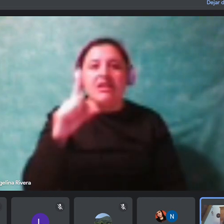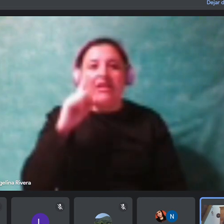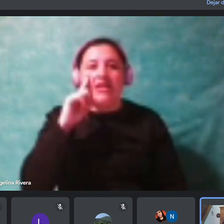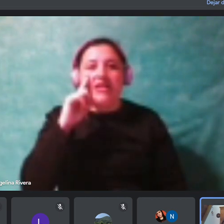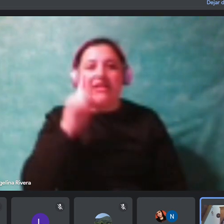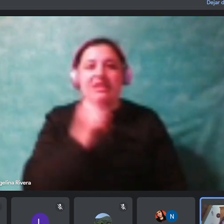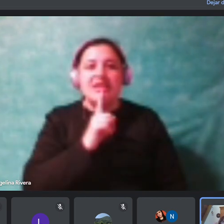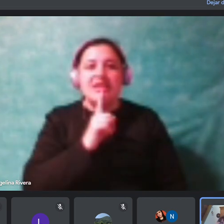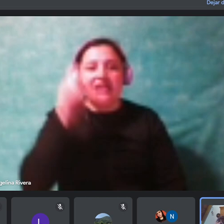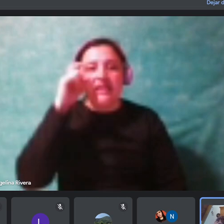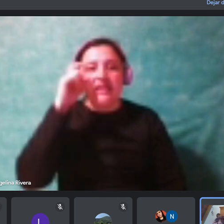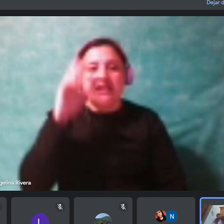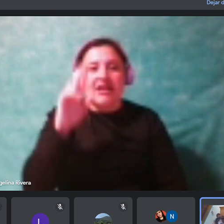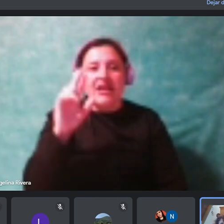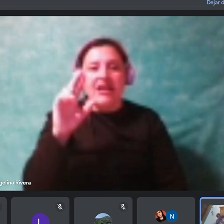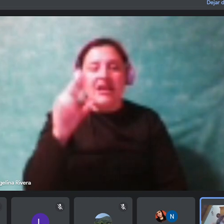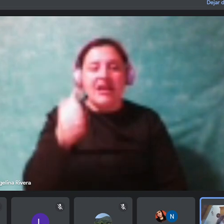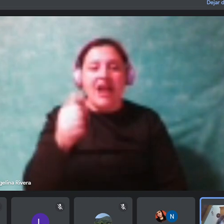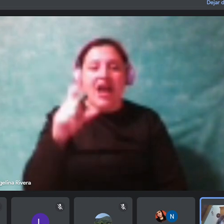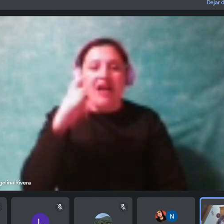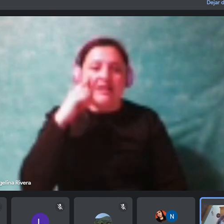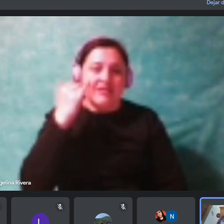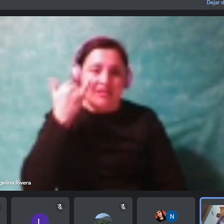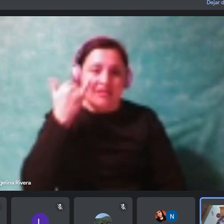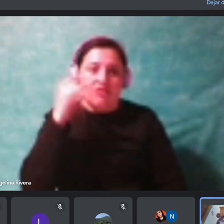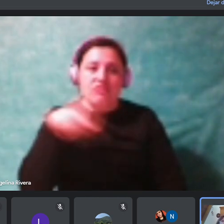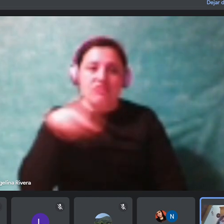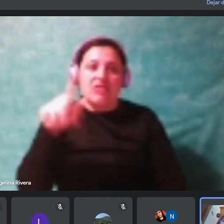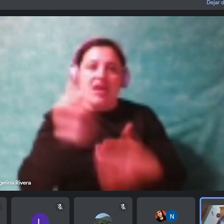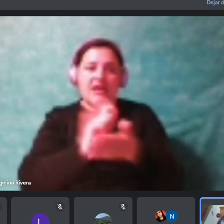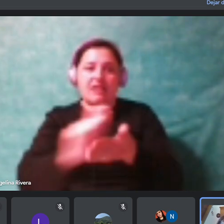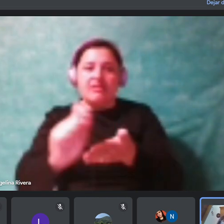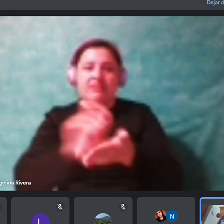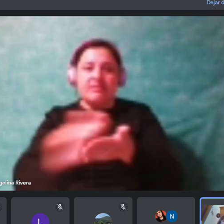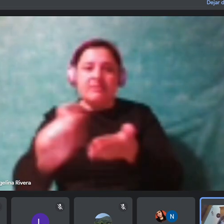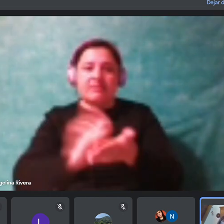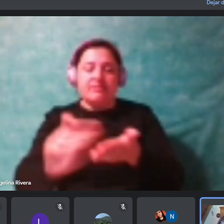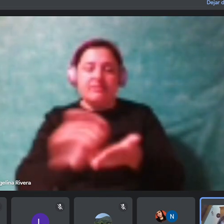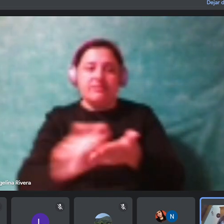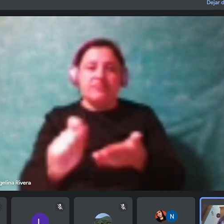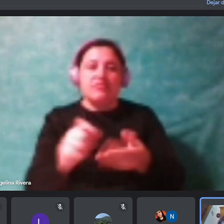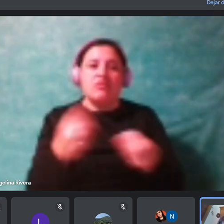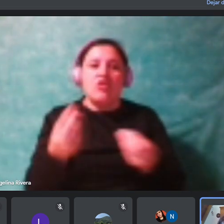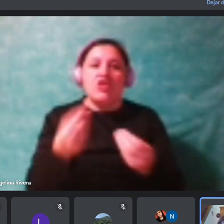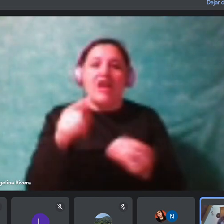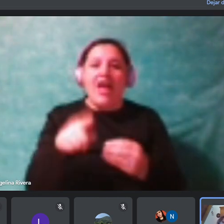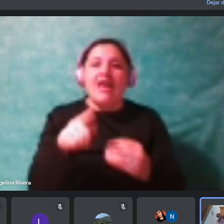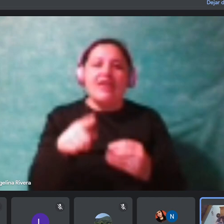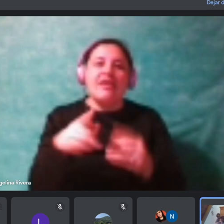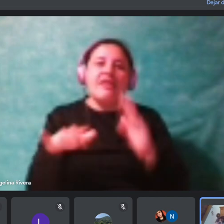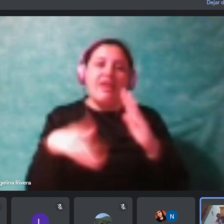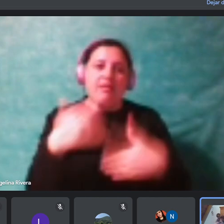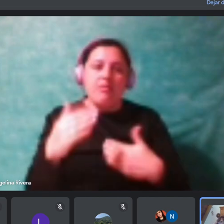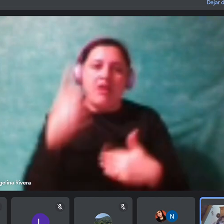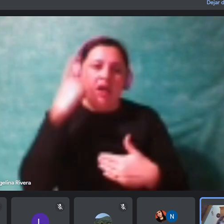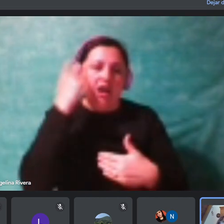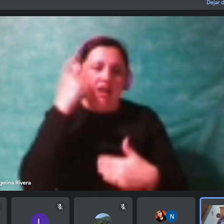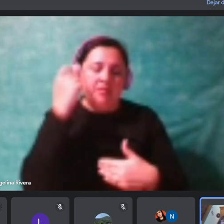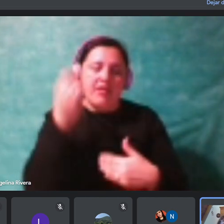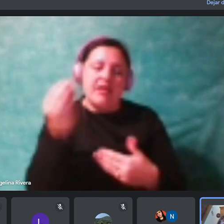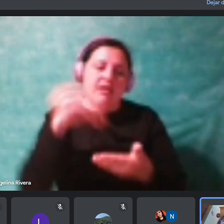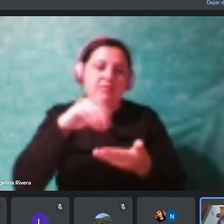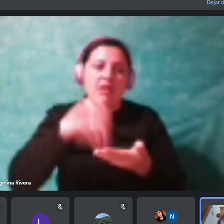en psicología, no es raro, pero es propio de educación porque tiene que ver con la alfabetización. También se le